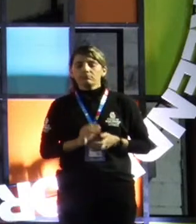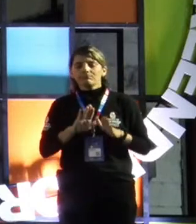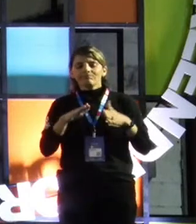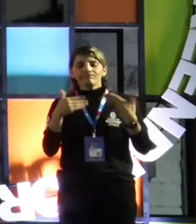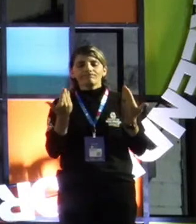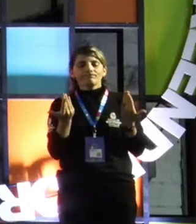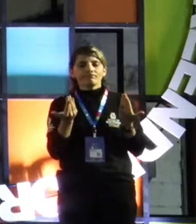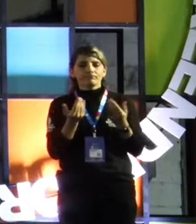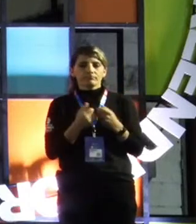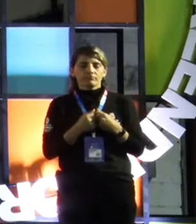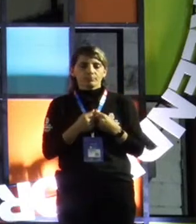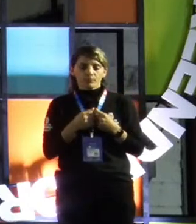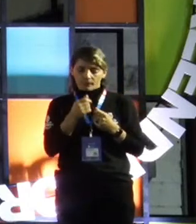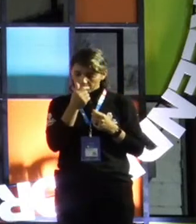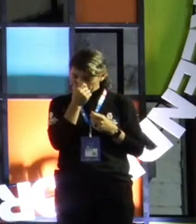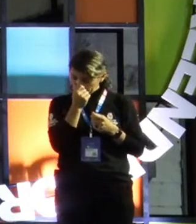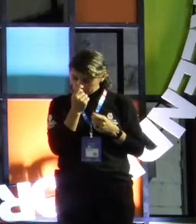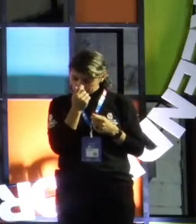Então,